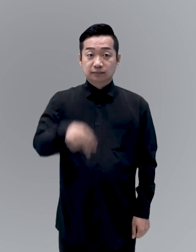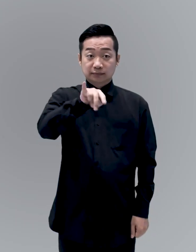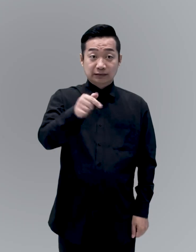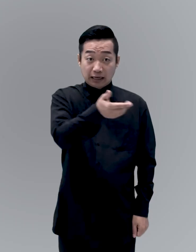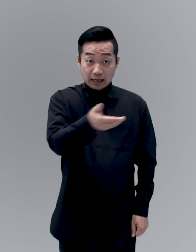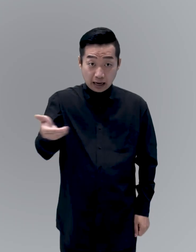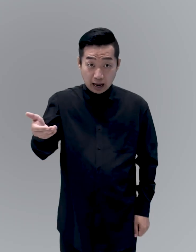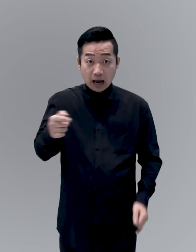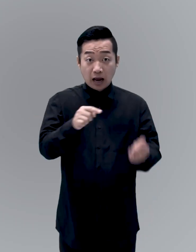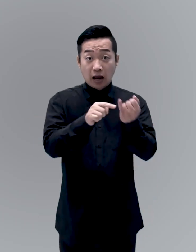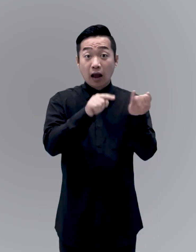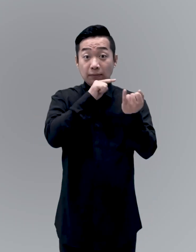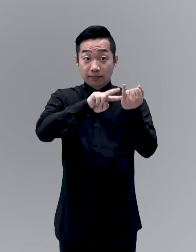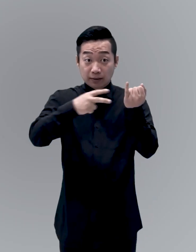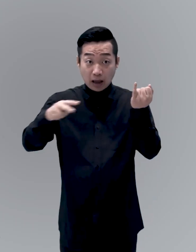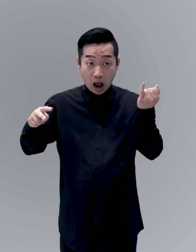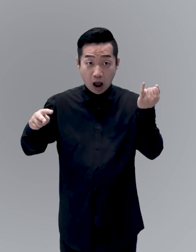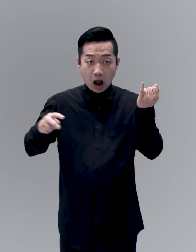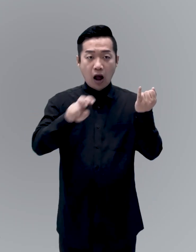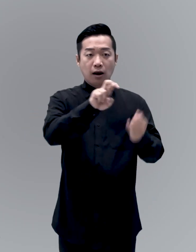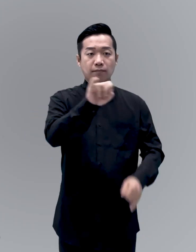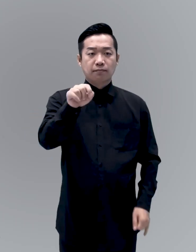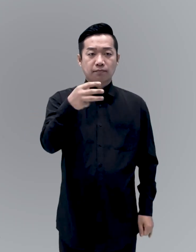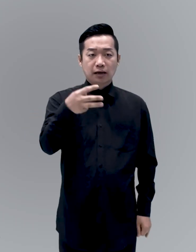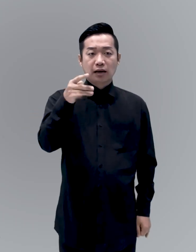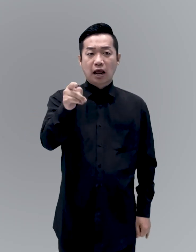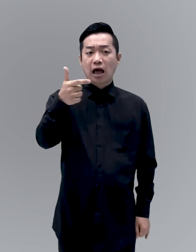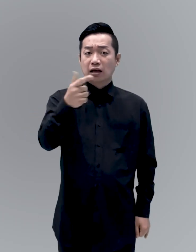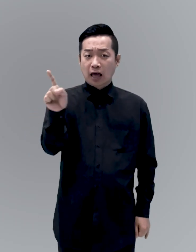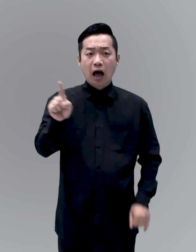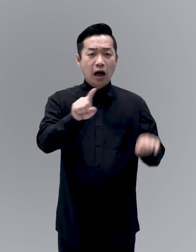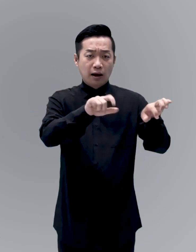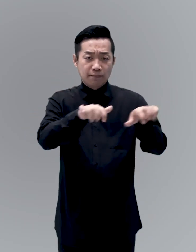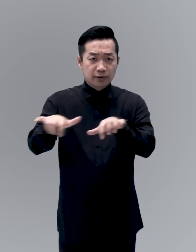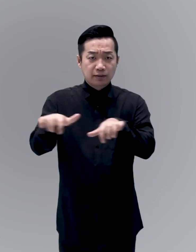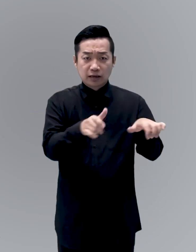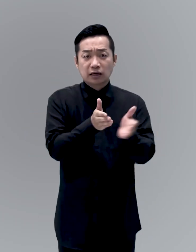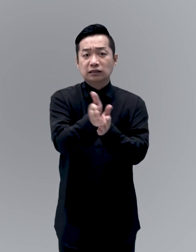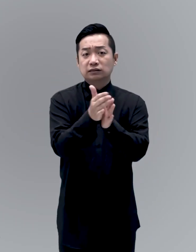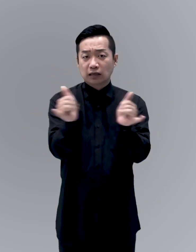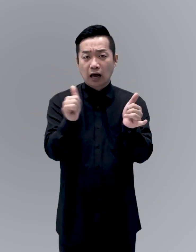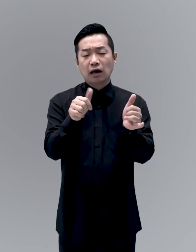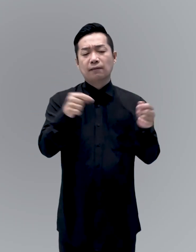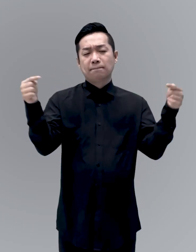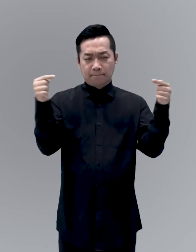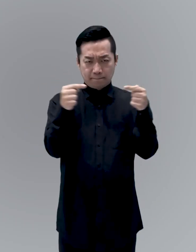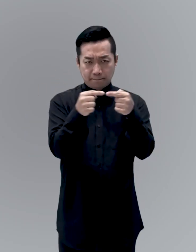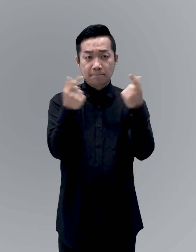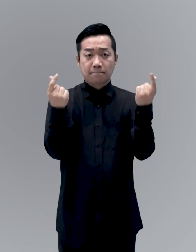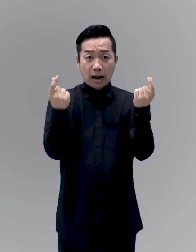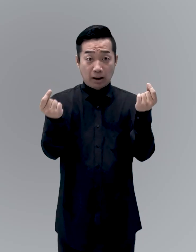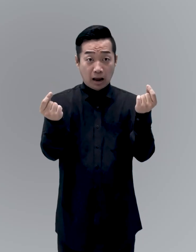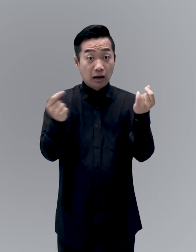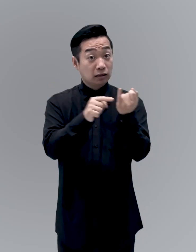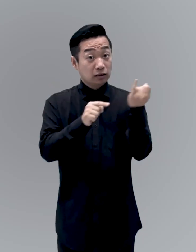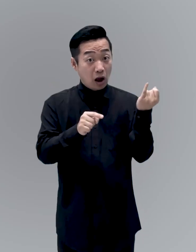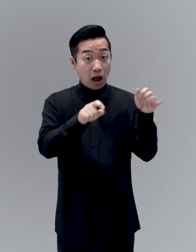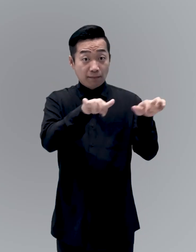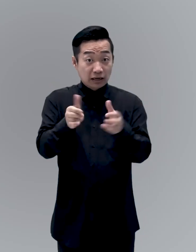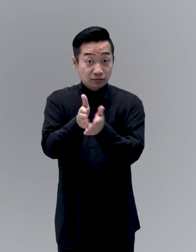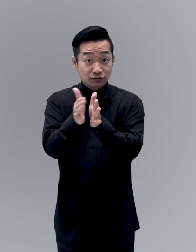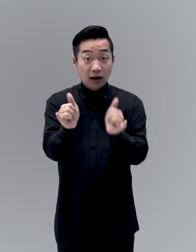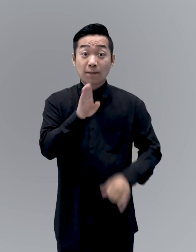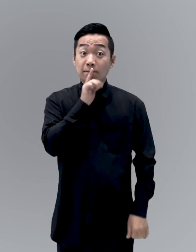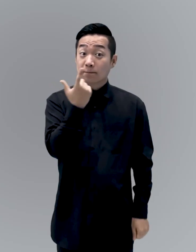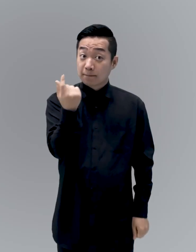센강에서 건져진 여인의 DNA는 밀레나 베르그만이라는 피아니스트의 DNA와 일치합니다. 그 여자가